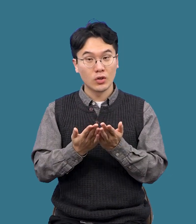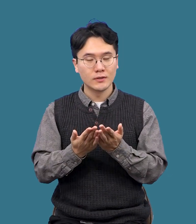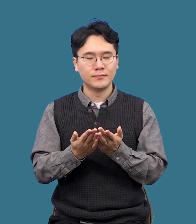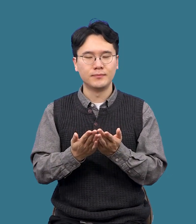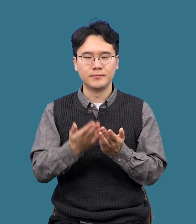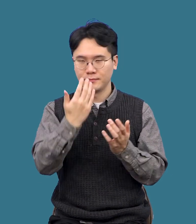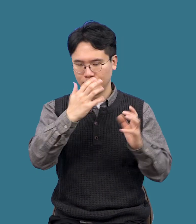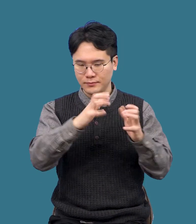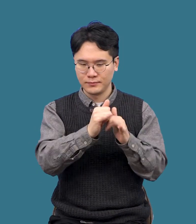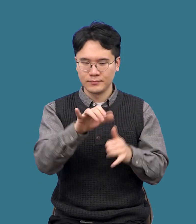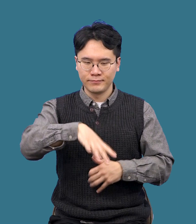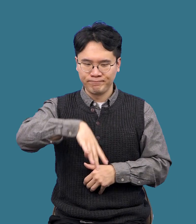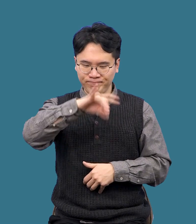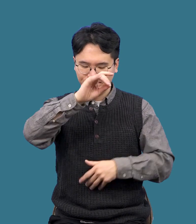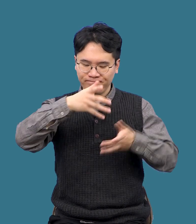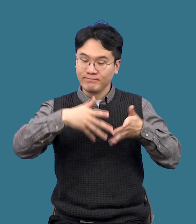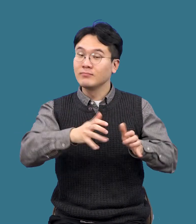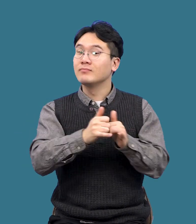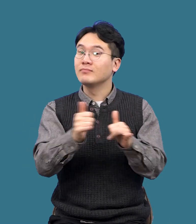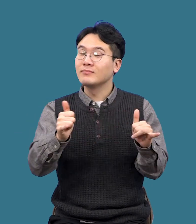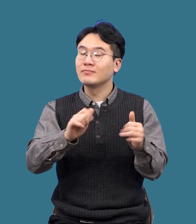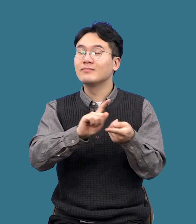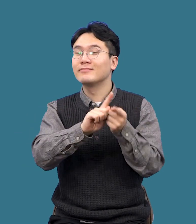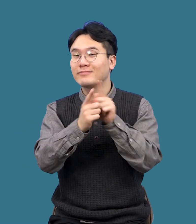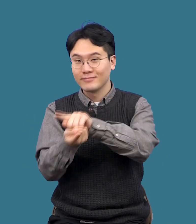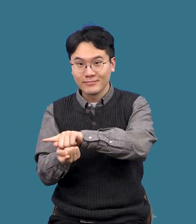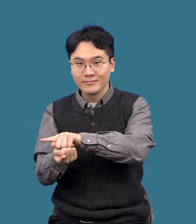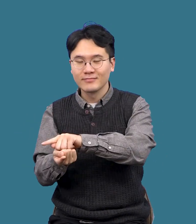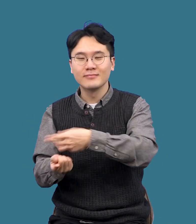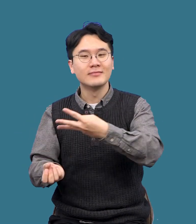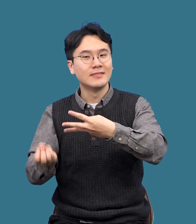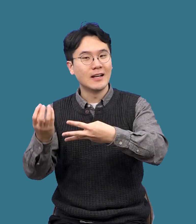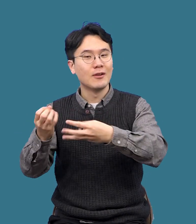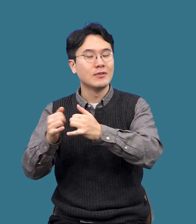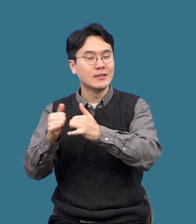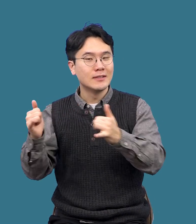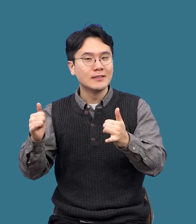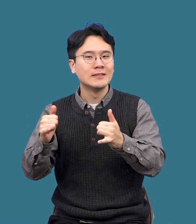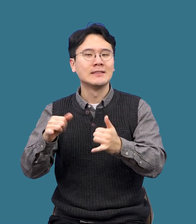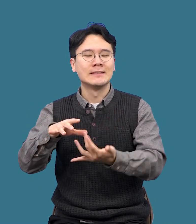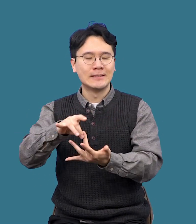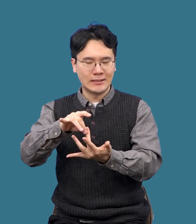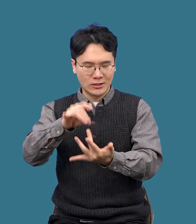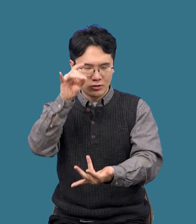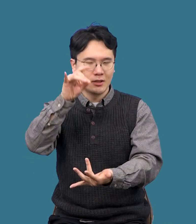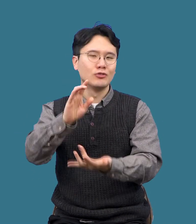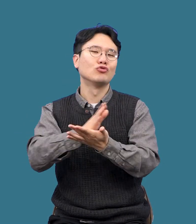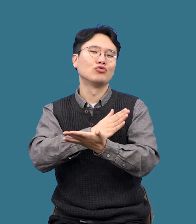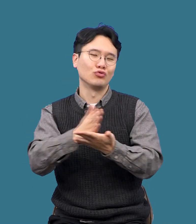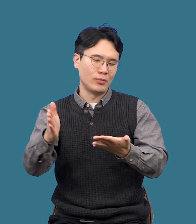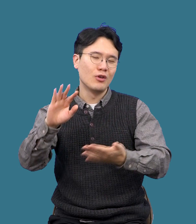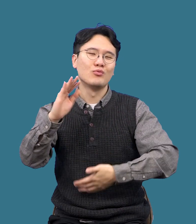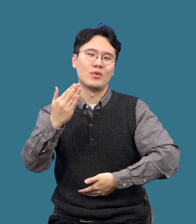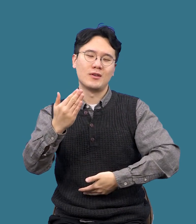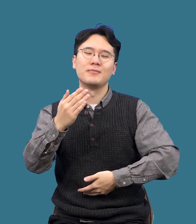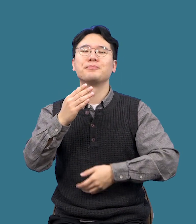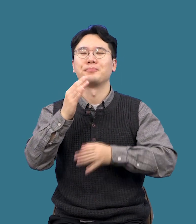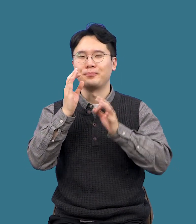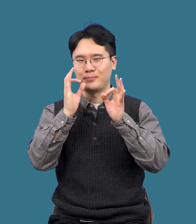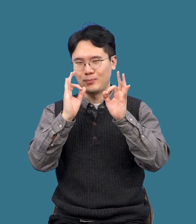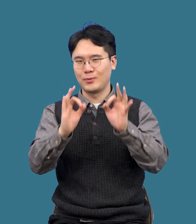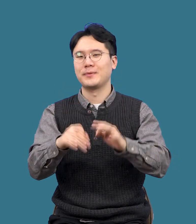난 자들, 장자들을 대신해서 레위인들이 선택되고 구별되었다는 것입니다. 그리고